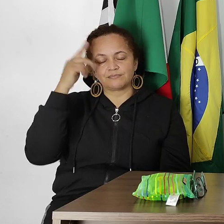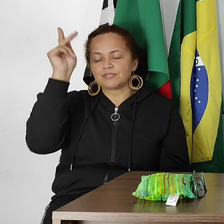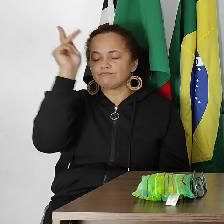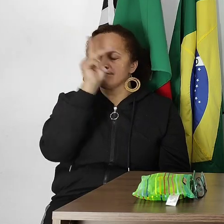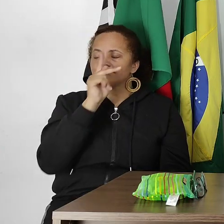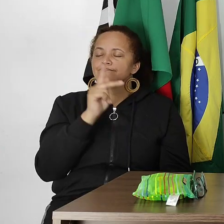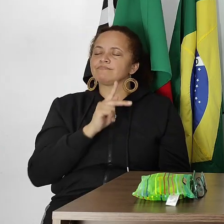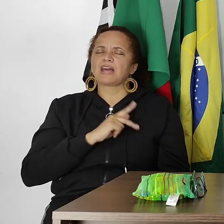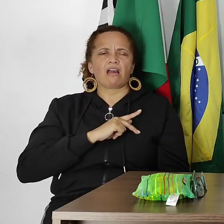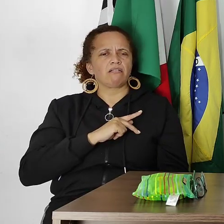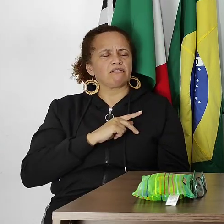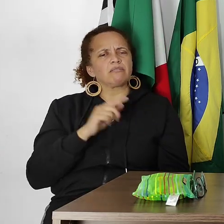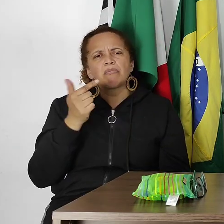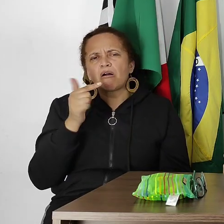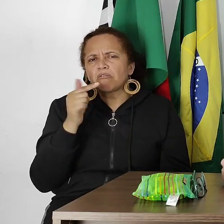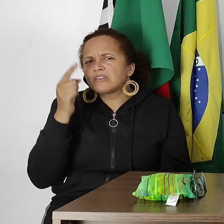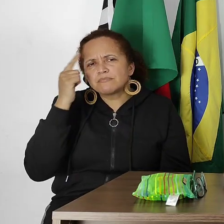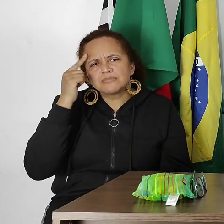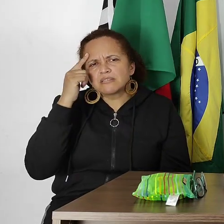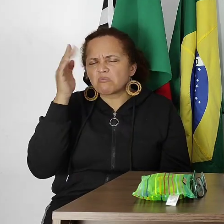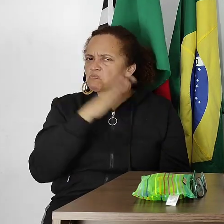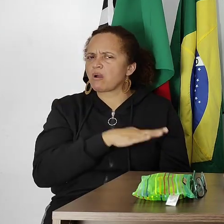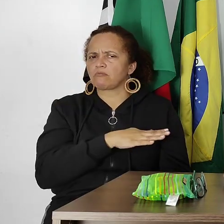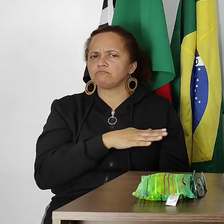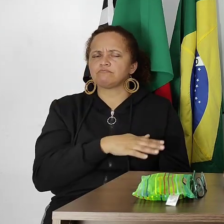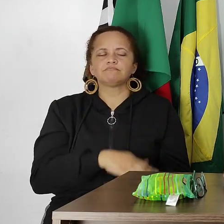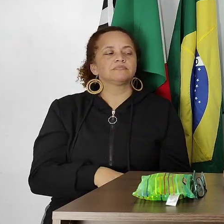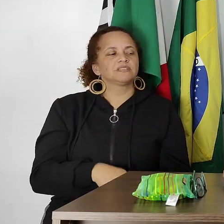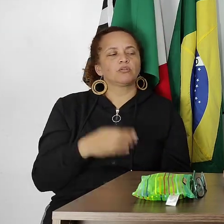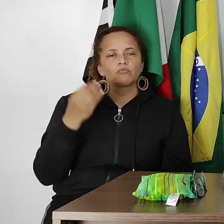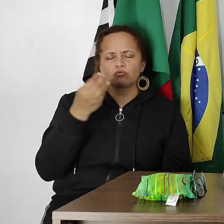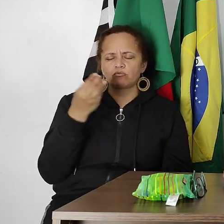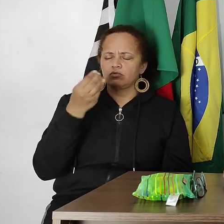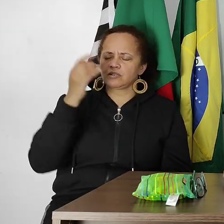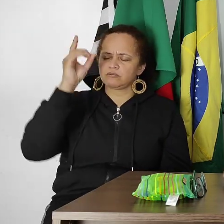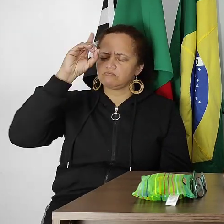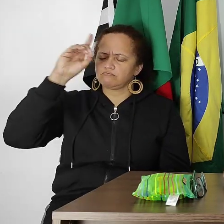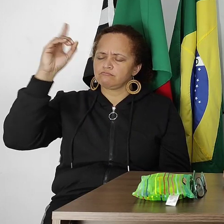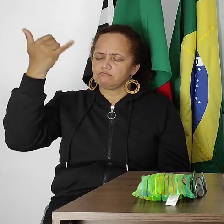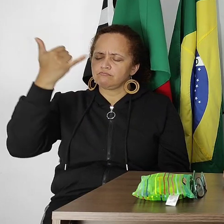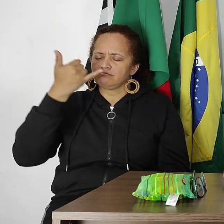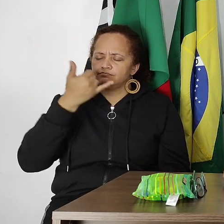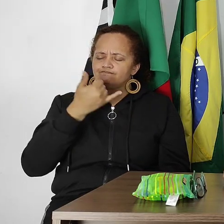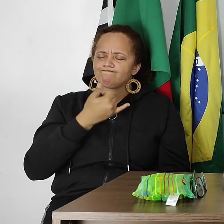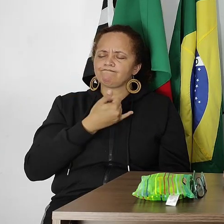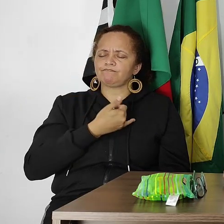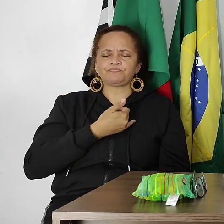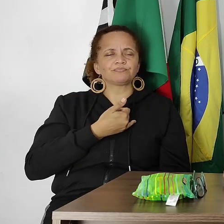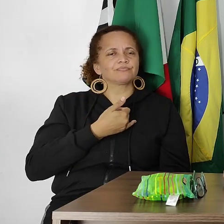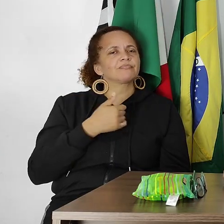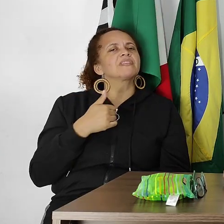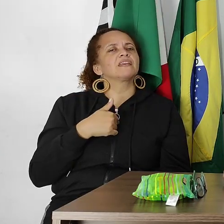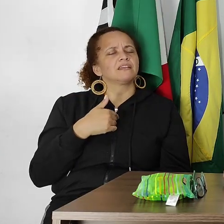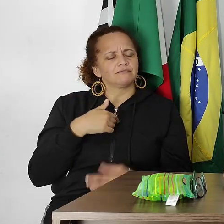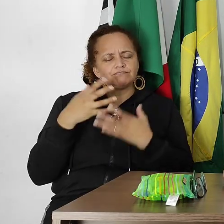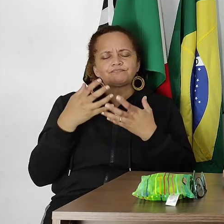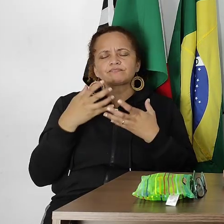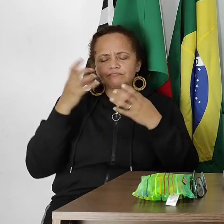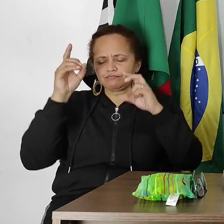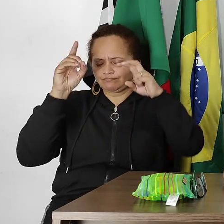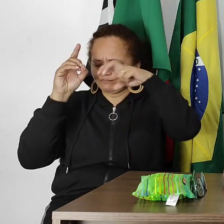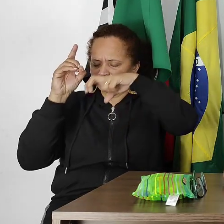esperais. Então, quando o Senhor falou isso para mim, eu falei, eu vou me render. Não tem como a gente resistir,